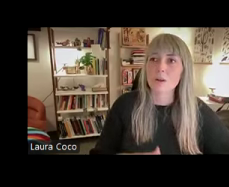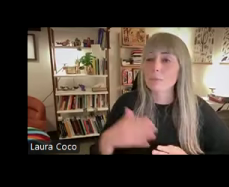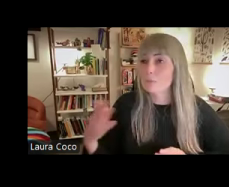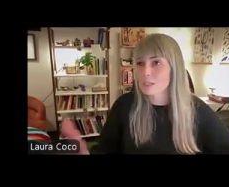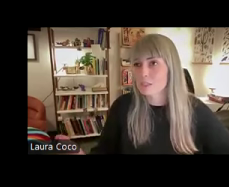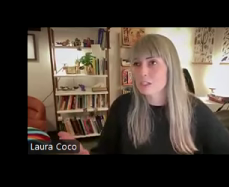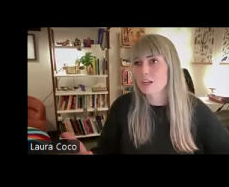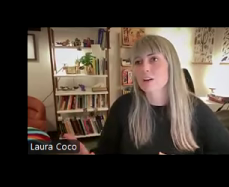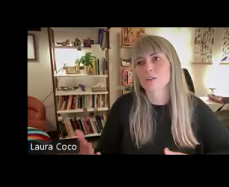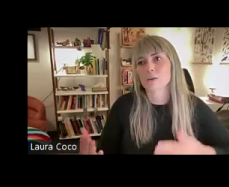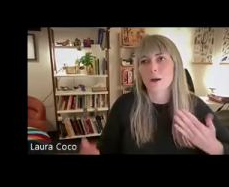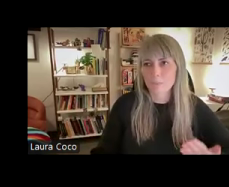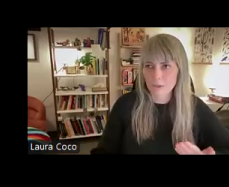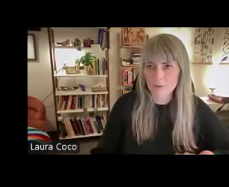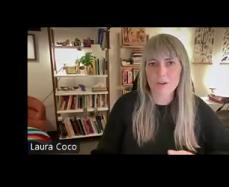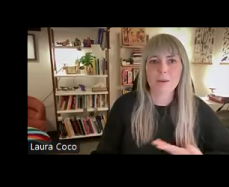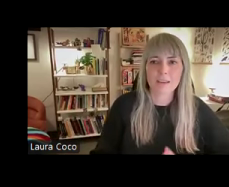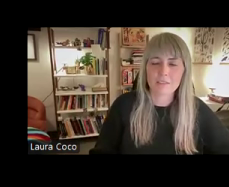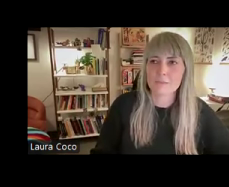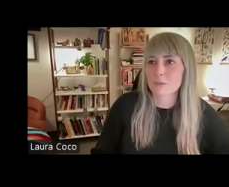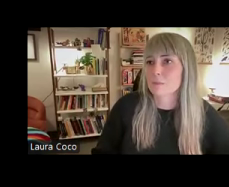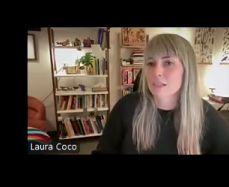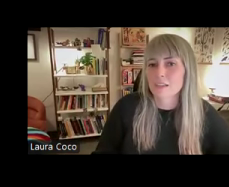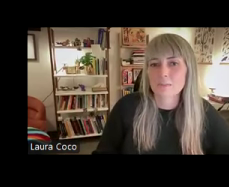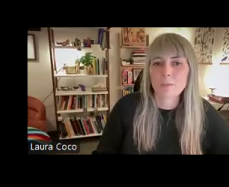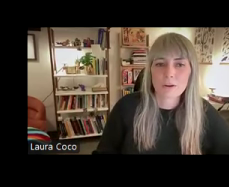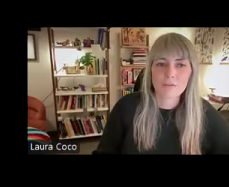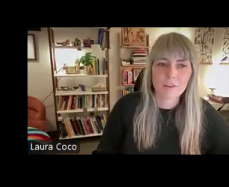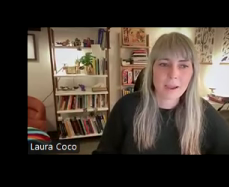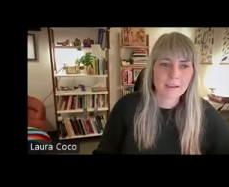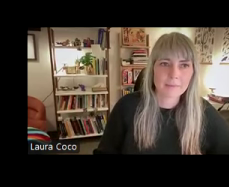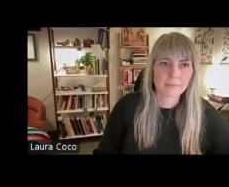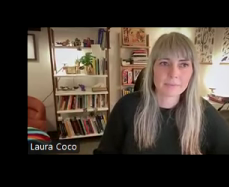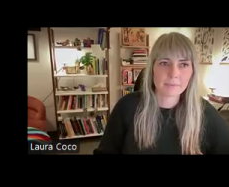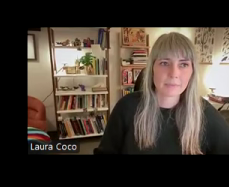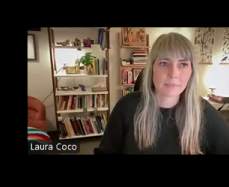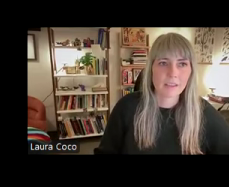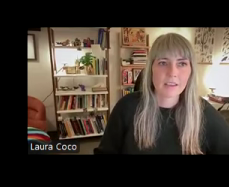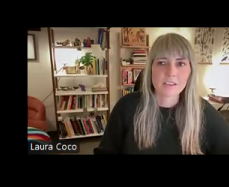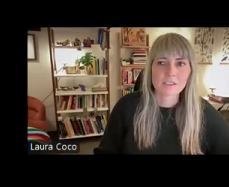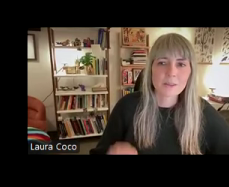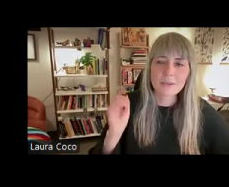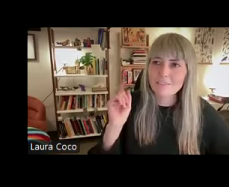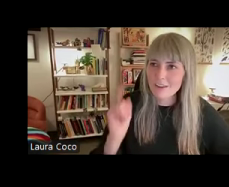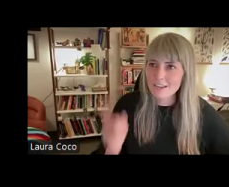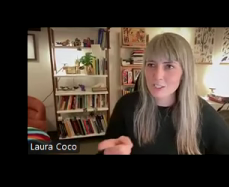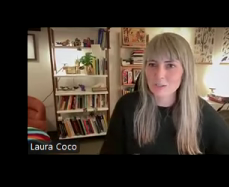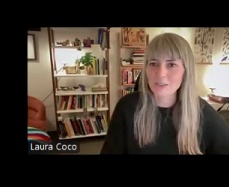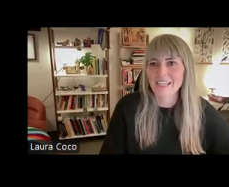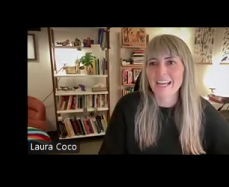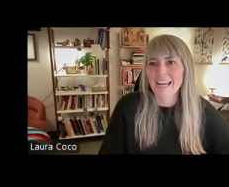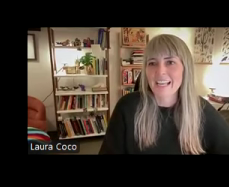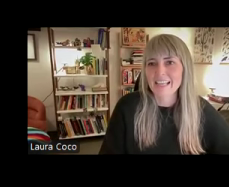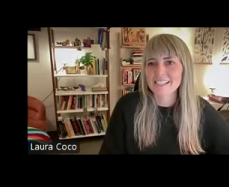which tener would help the data research and objetiva que va a also help ayudar the a la community by giving investigación y them también ayudar some a la important comunidad feedback. para darles comentarios So then we had importantes. phase